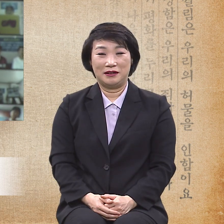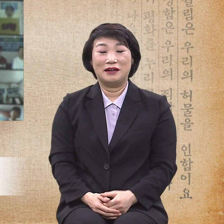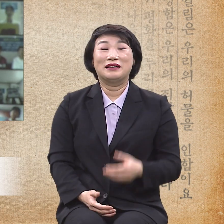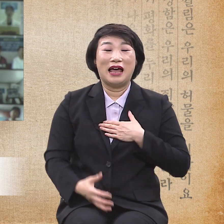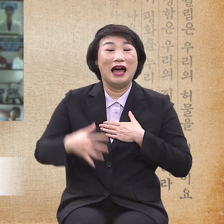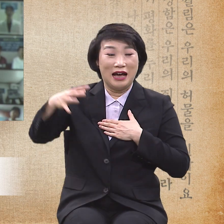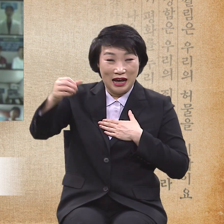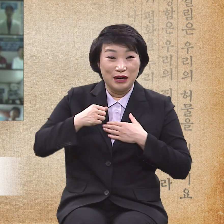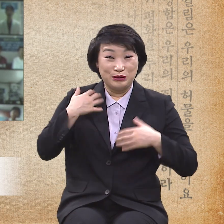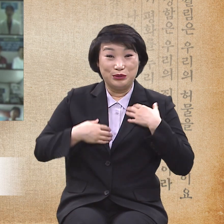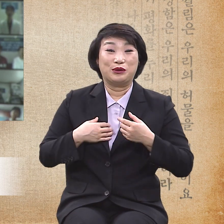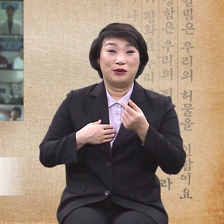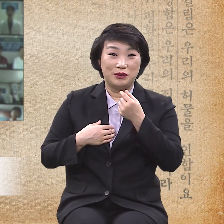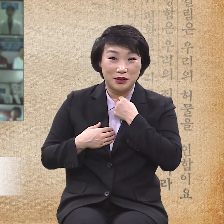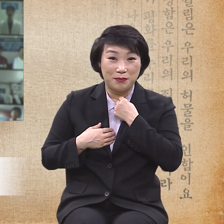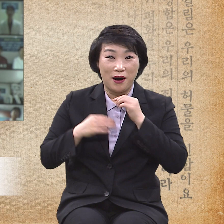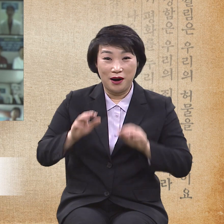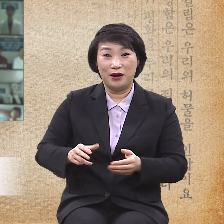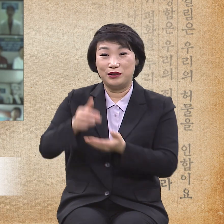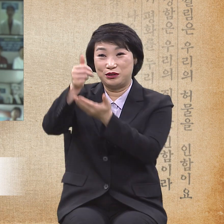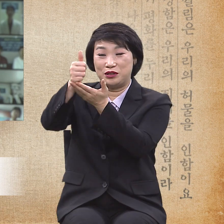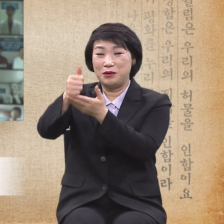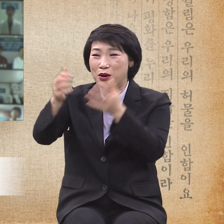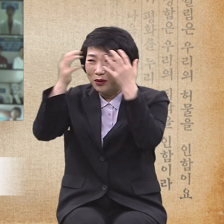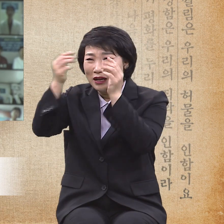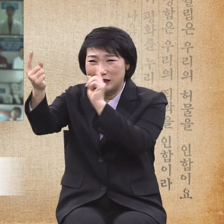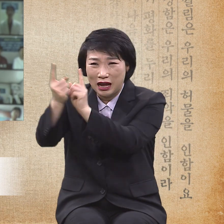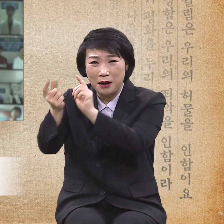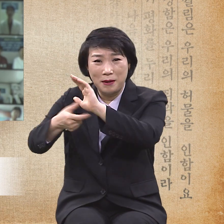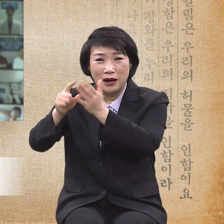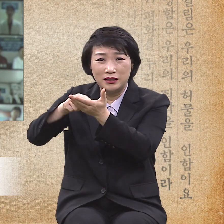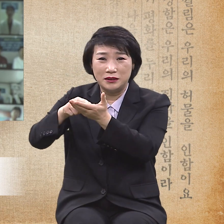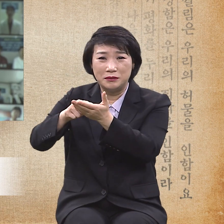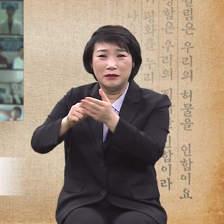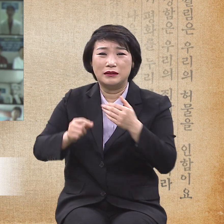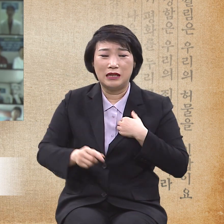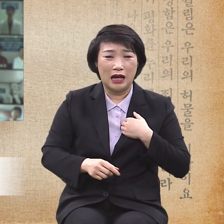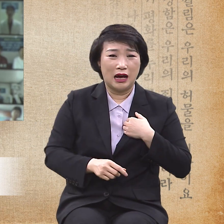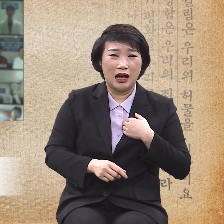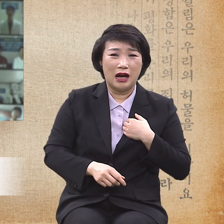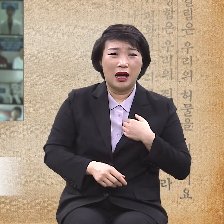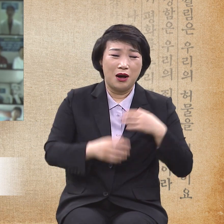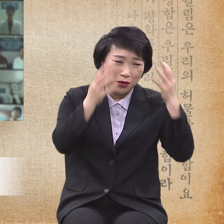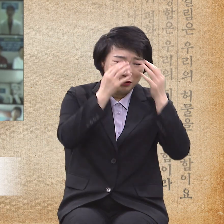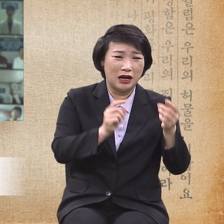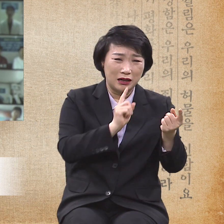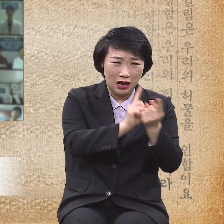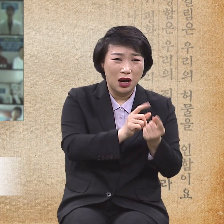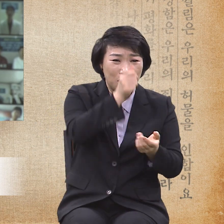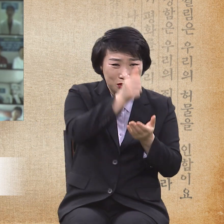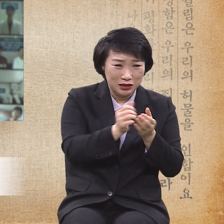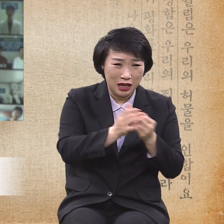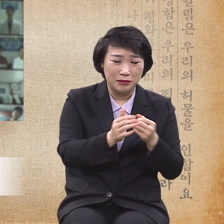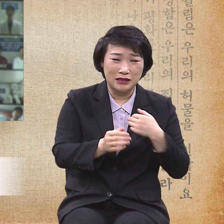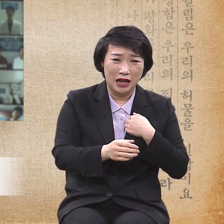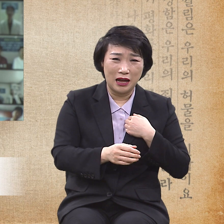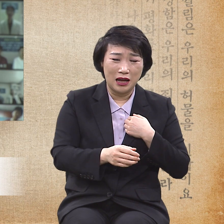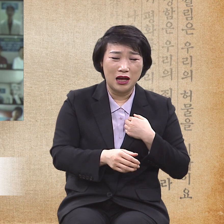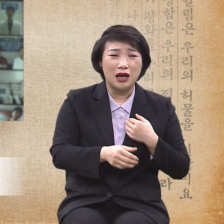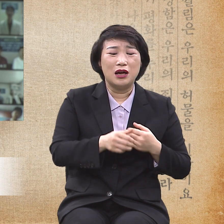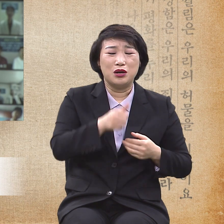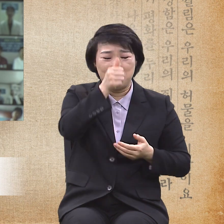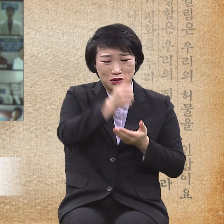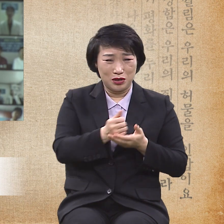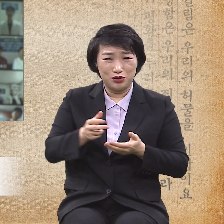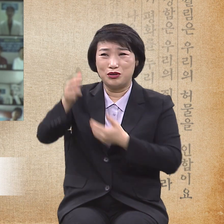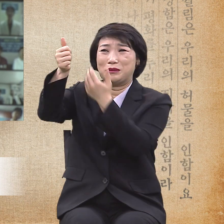받아 누리려면 주님이 당한 고난만큼 내가 당할 죄로 당할 고날 죄를